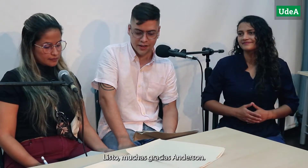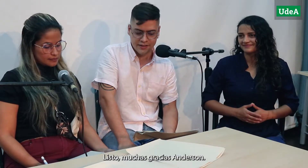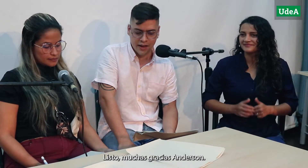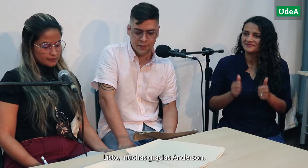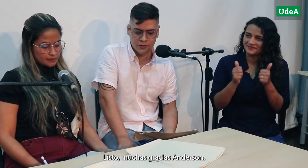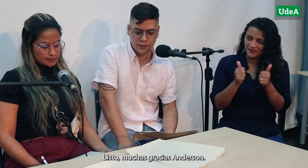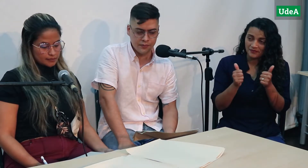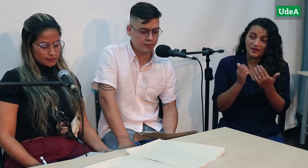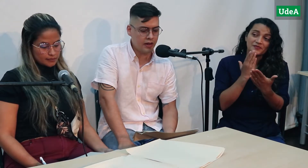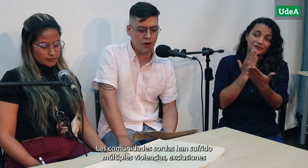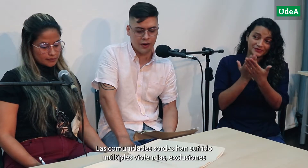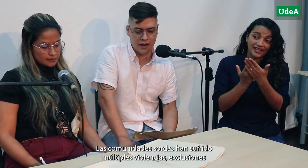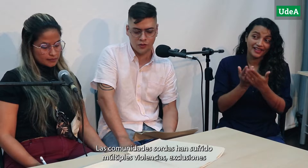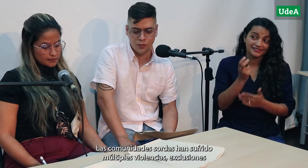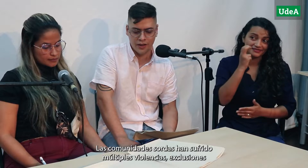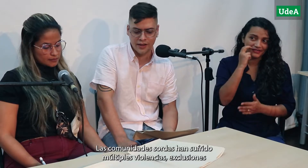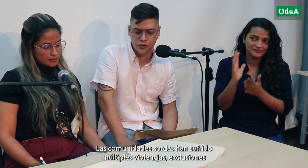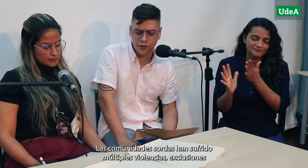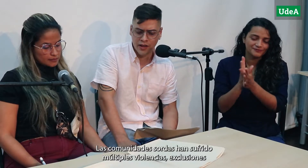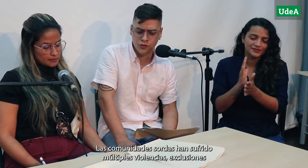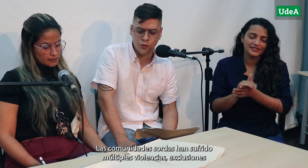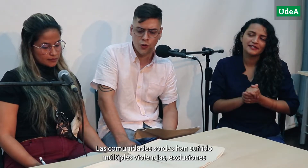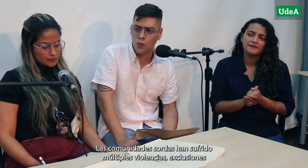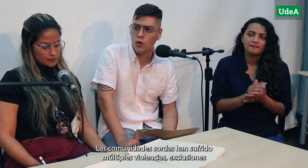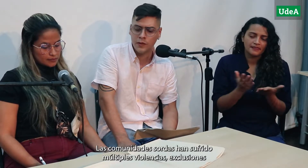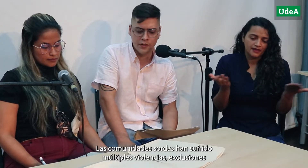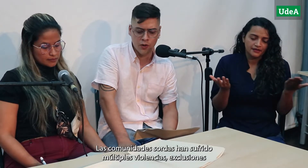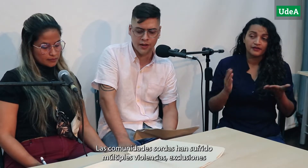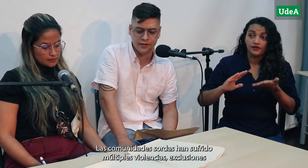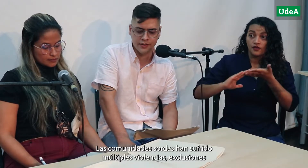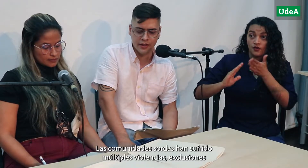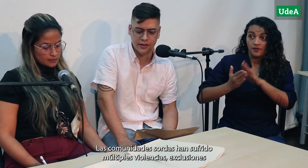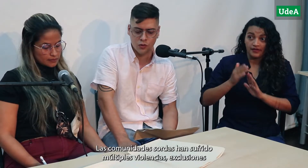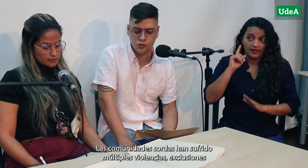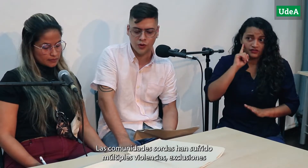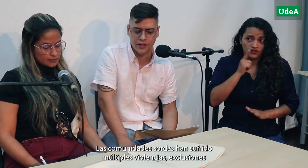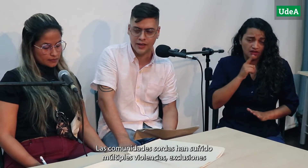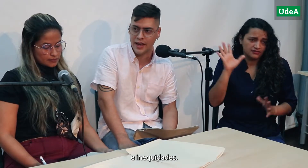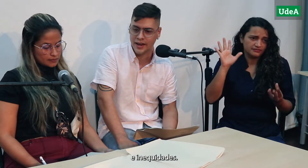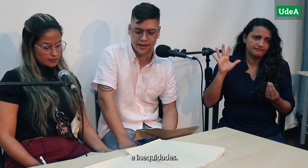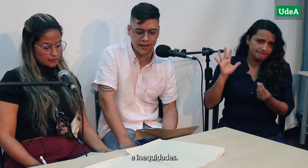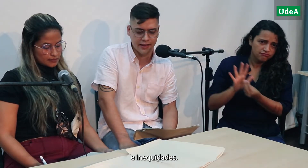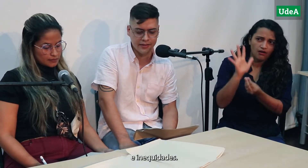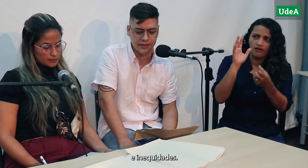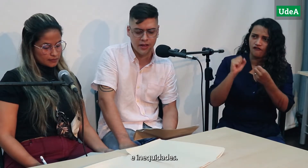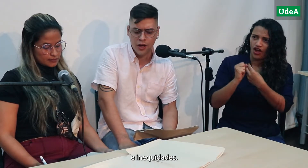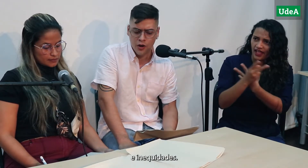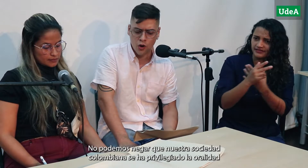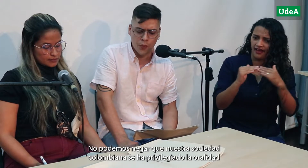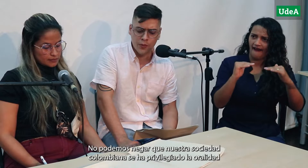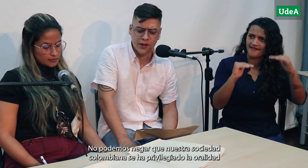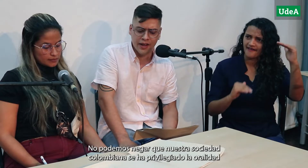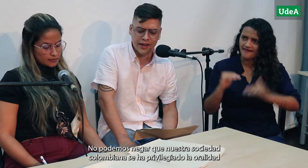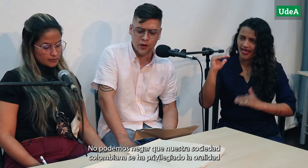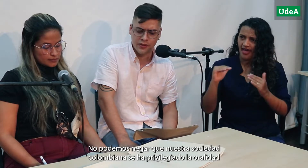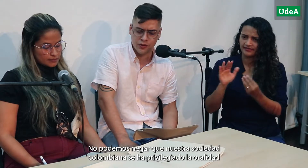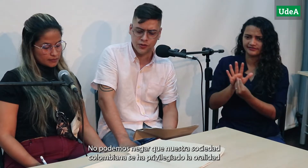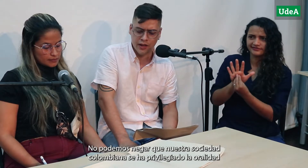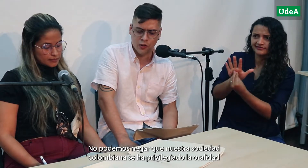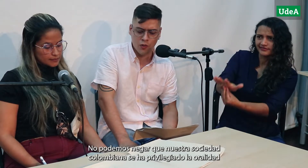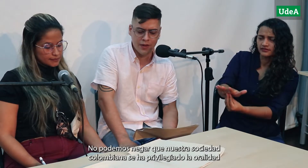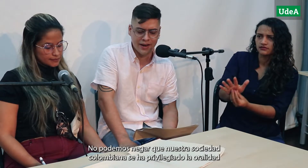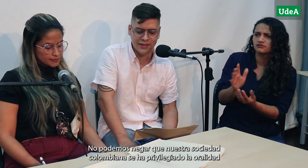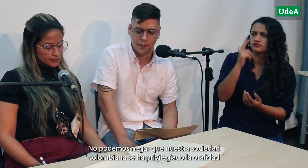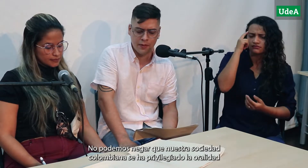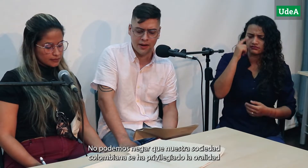muchas gracias Anderson. Ahora las comunidades sordas han sufrido múltiples violencias, exclusiones e inequidades. No podemos negar que nuestra